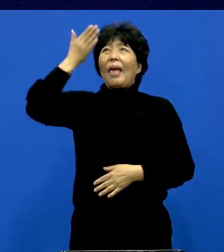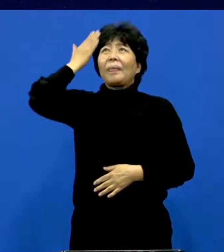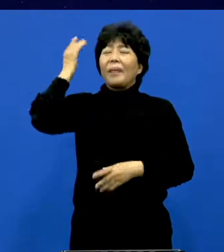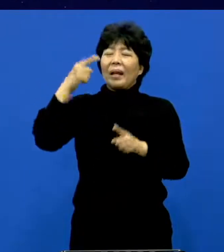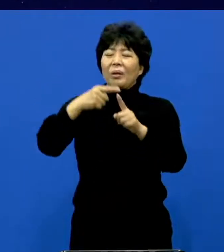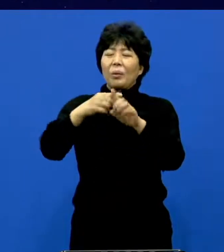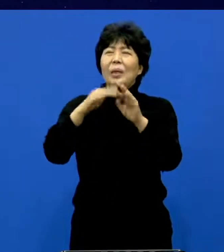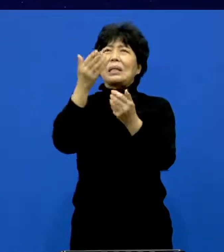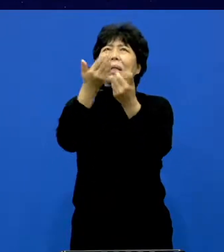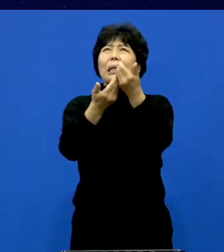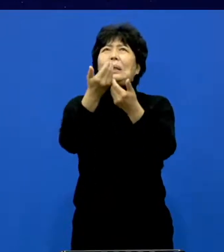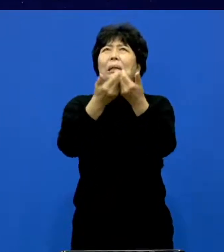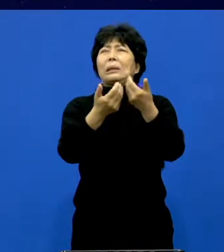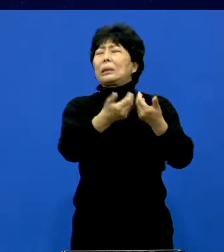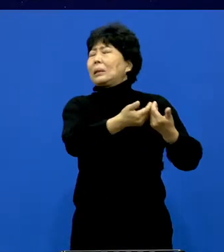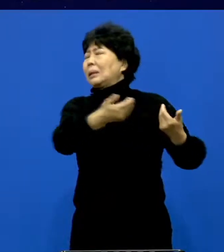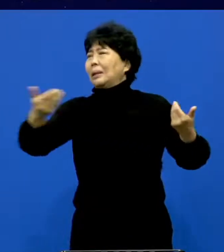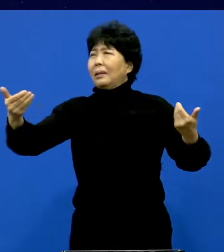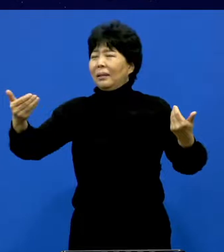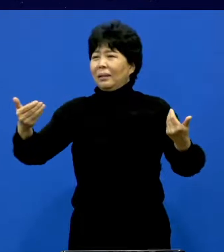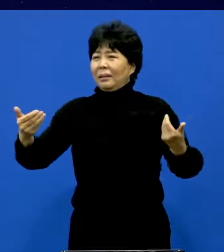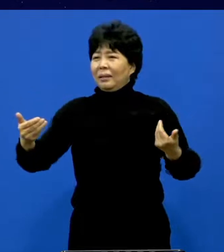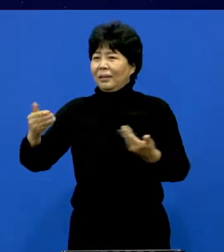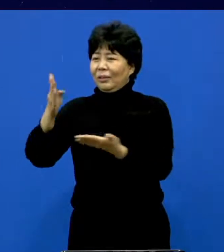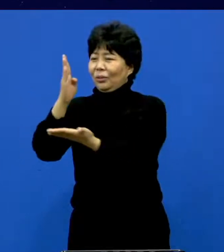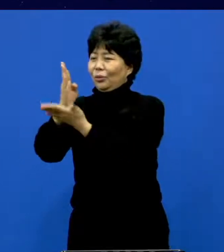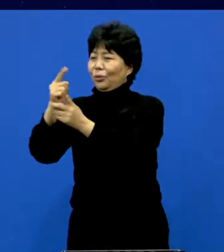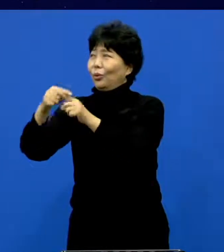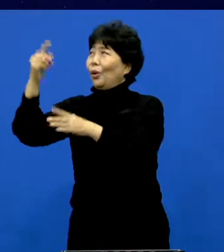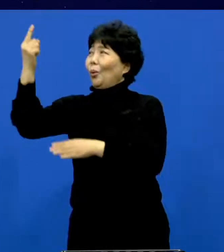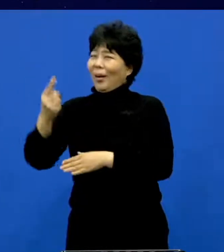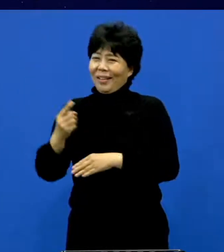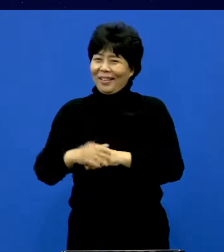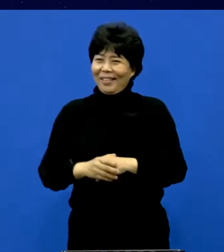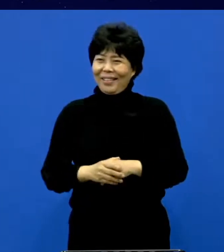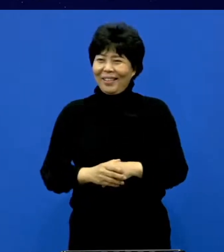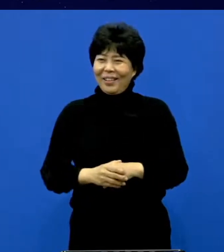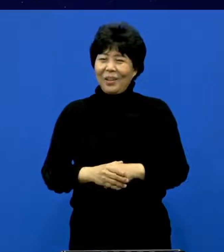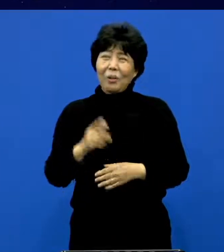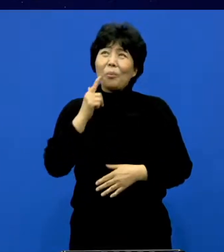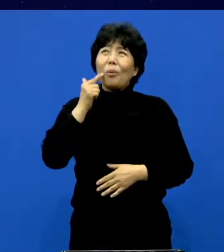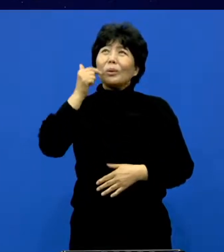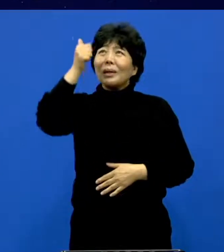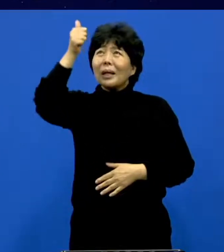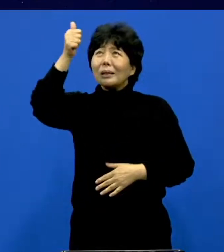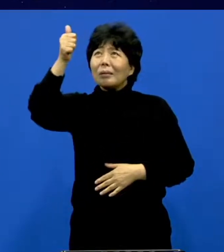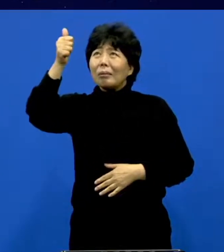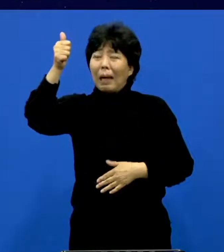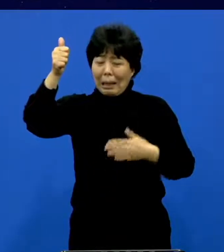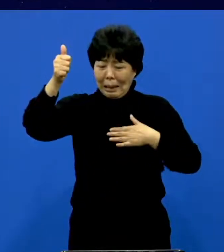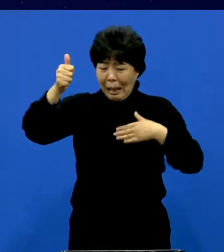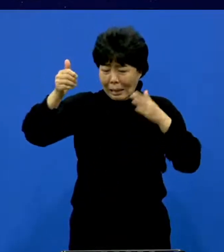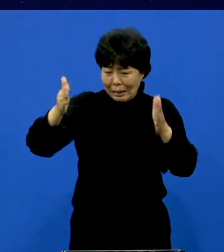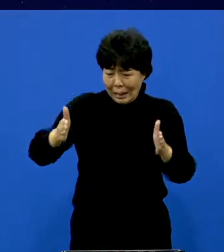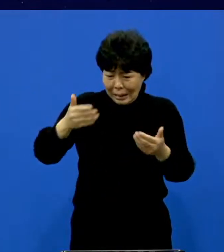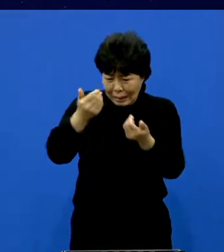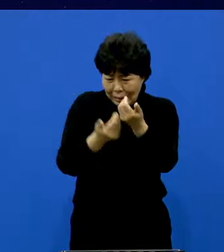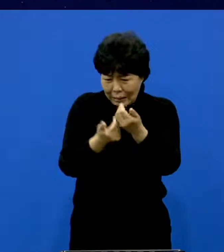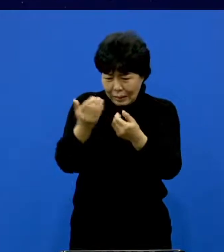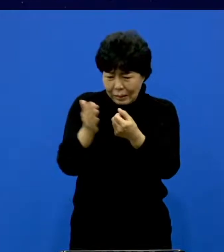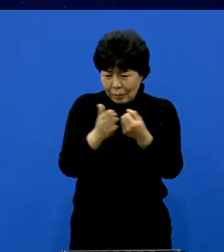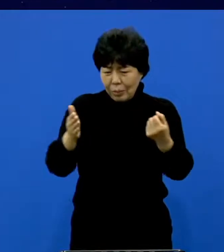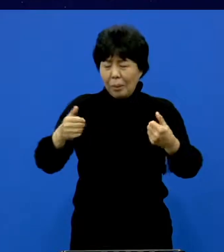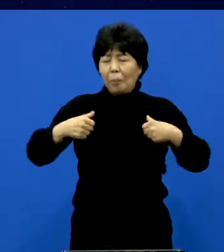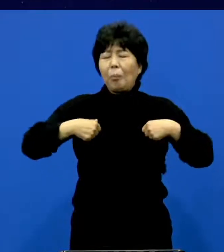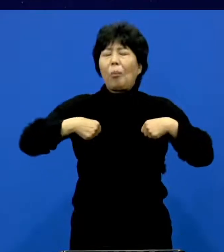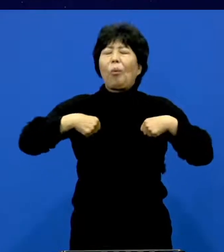갈등을 겪는 거죠. 지도자와의 갈등, 이런 갈등 때문에 열심히 하다가 다 포기하고 너무